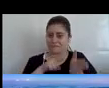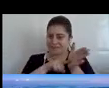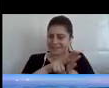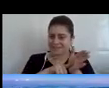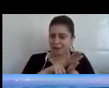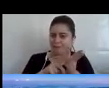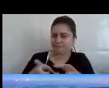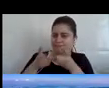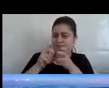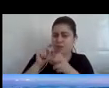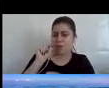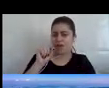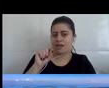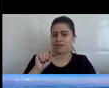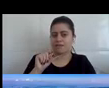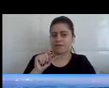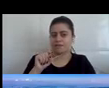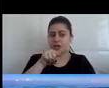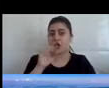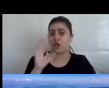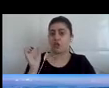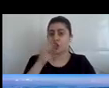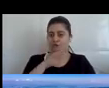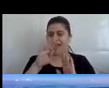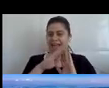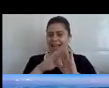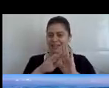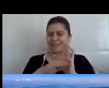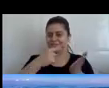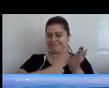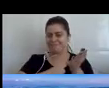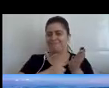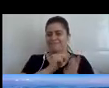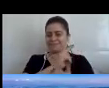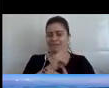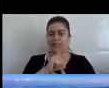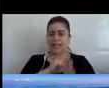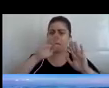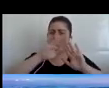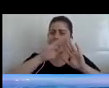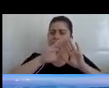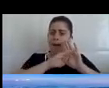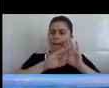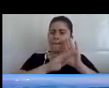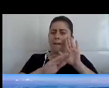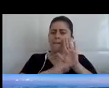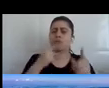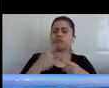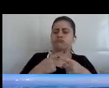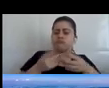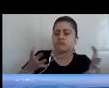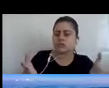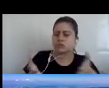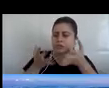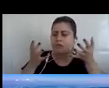que aqui na nova agenda urbana, ela coloca alguns tópicos, né, para estimular essa questão de pensar essas